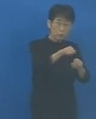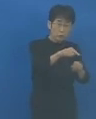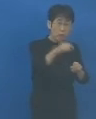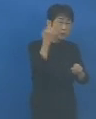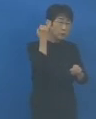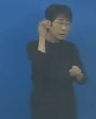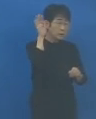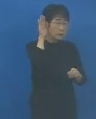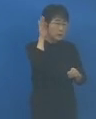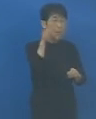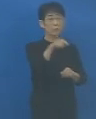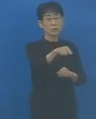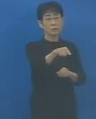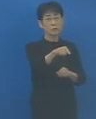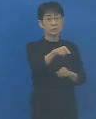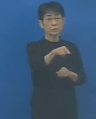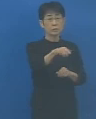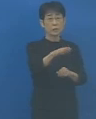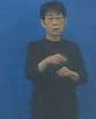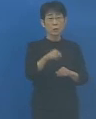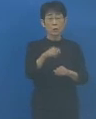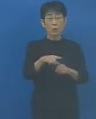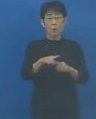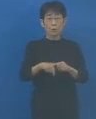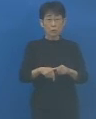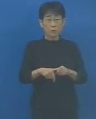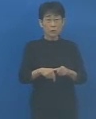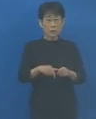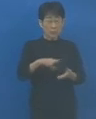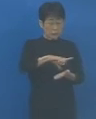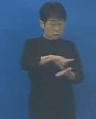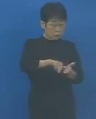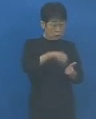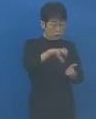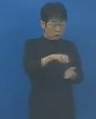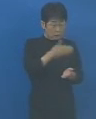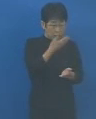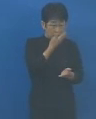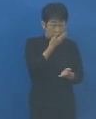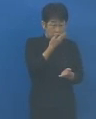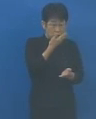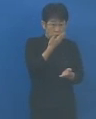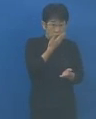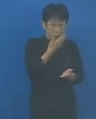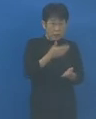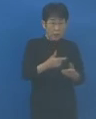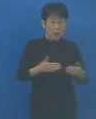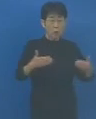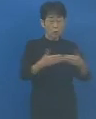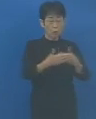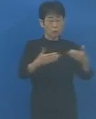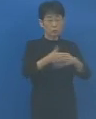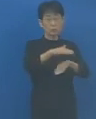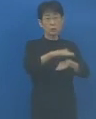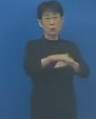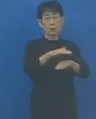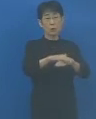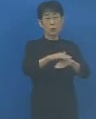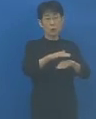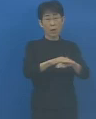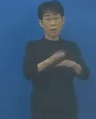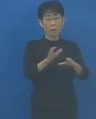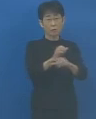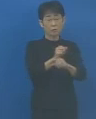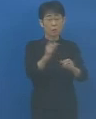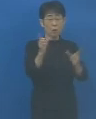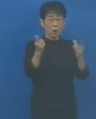あ、これによって貴重な地方における足が失われないようにお願いを申し上げたいと思います。まあ、